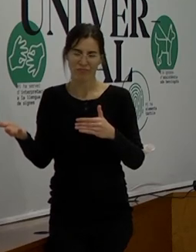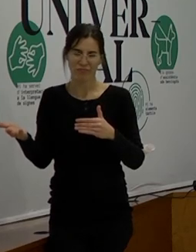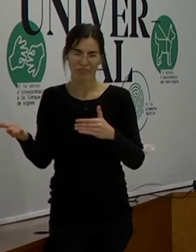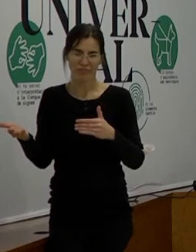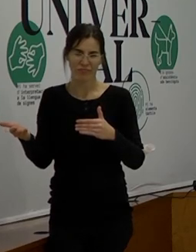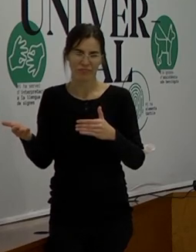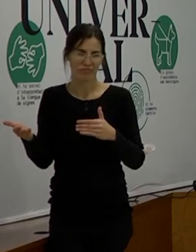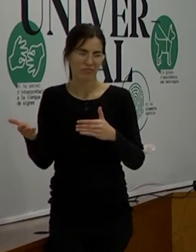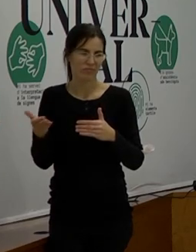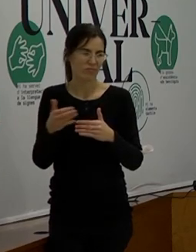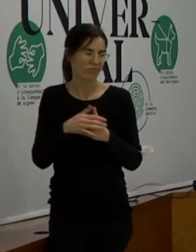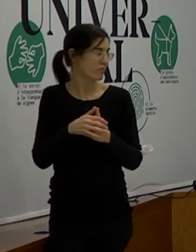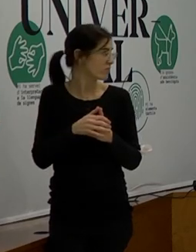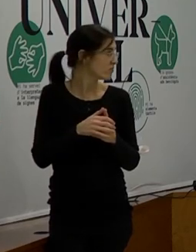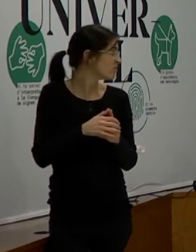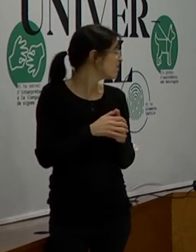No hay giro.